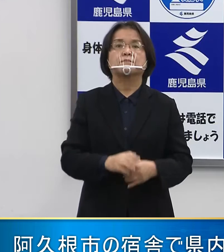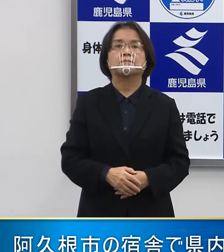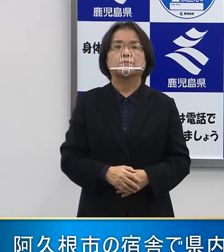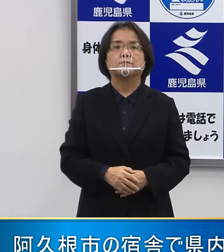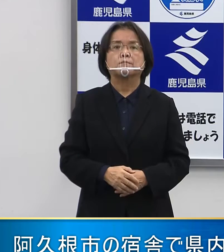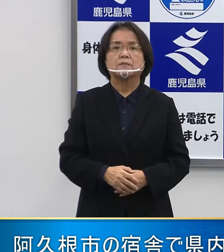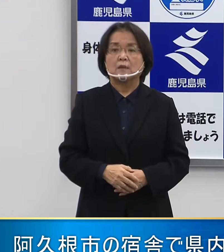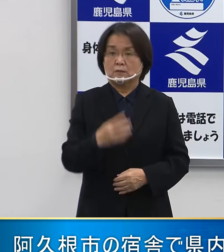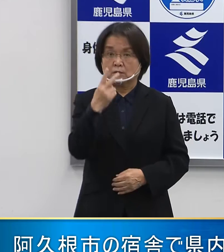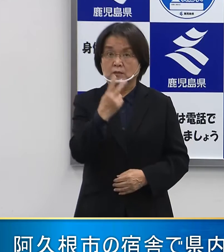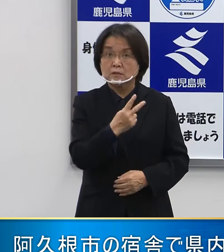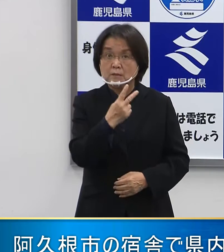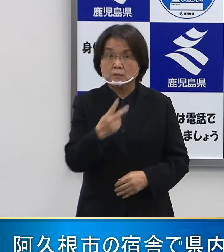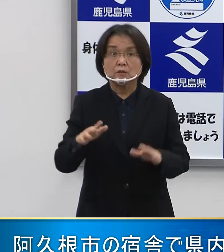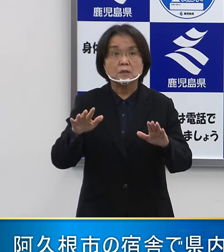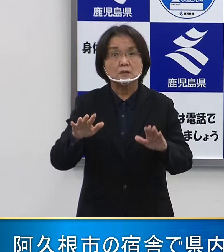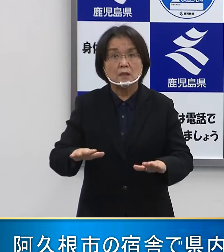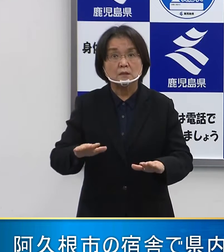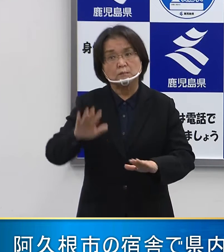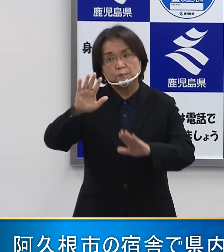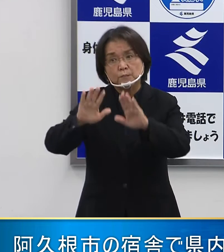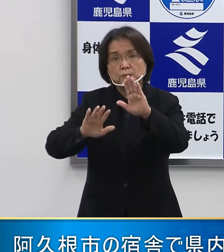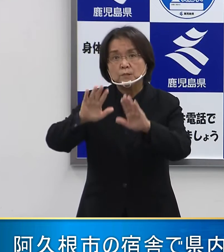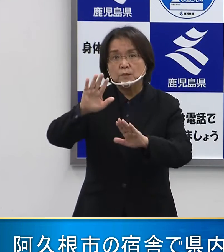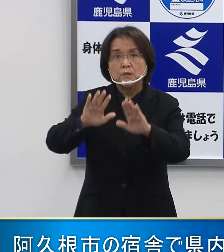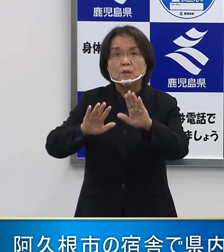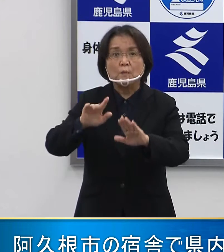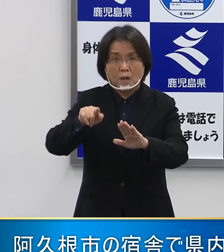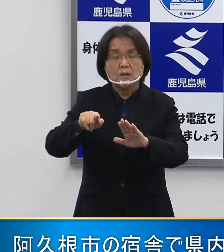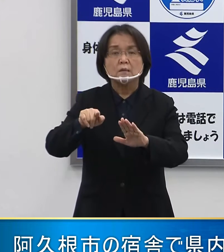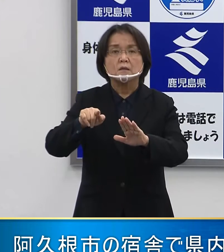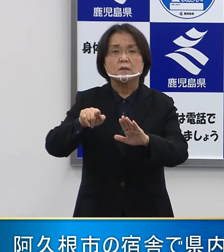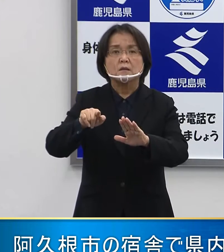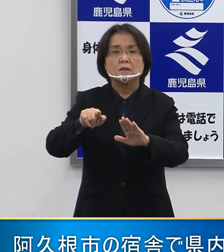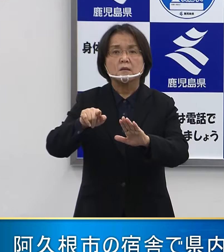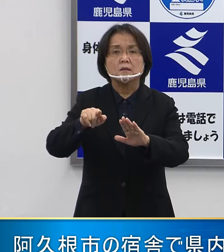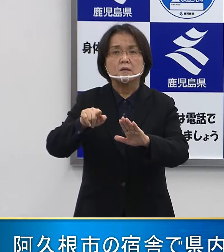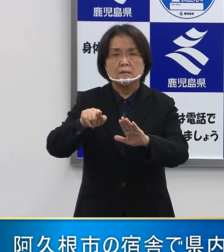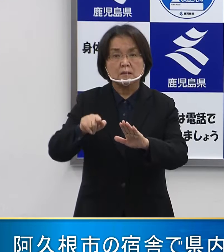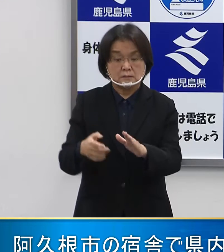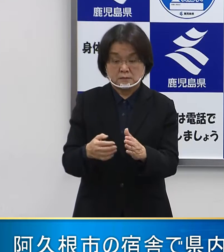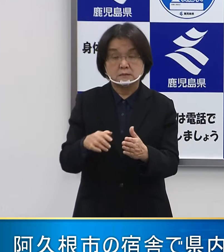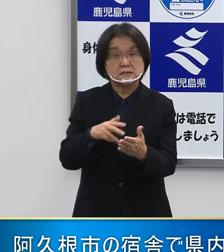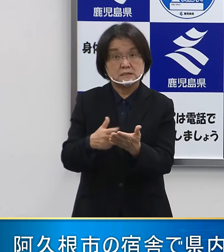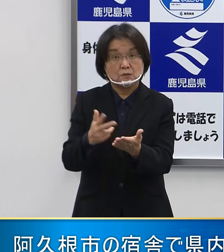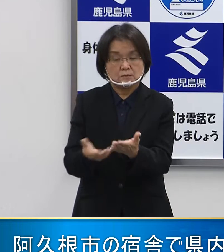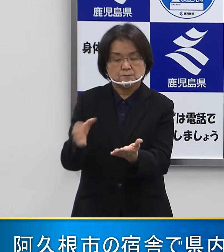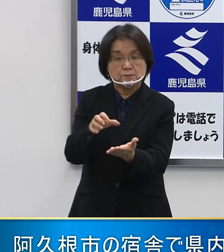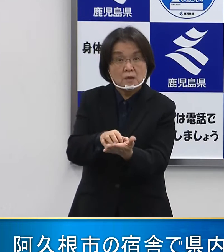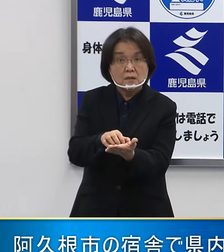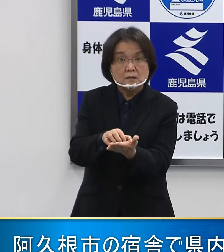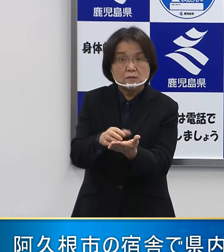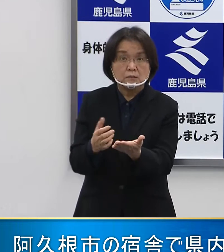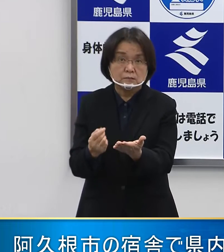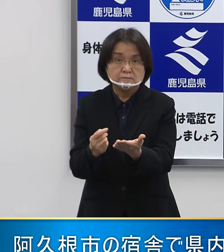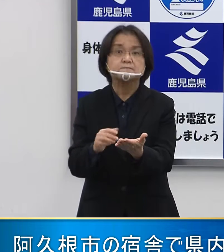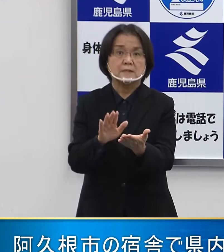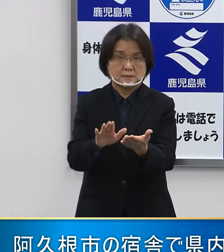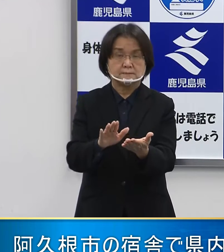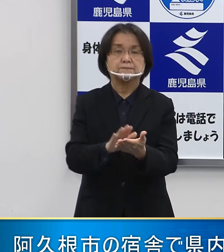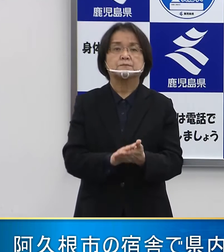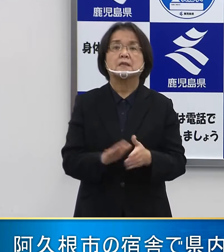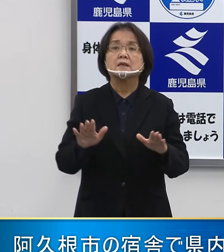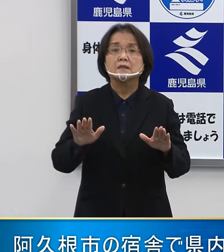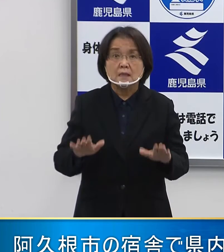この偽名の現在の症状がい共闘については記載のとおりですまた現在